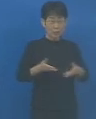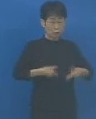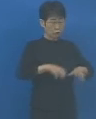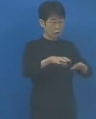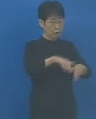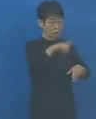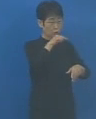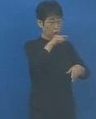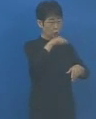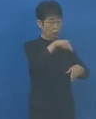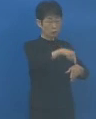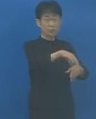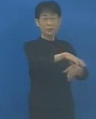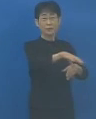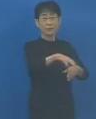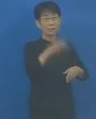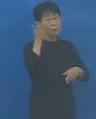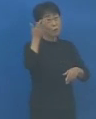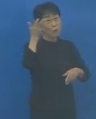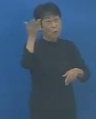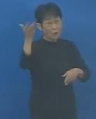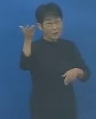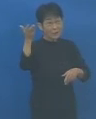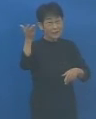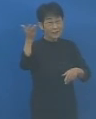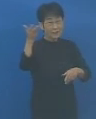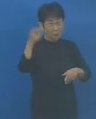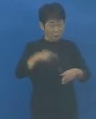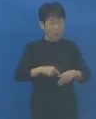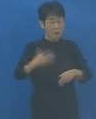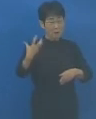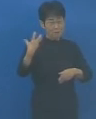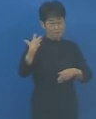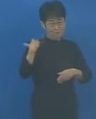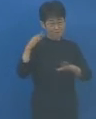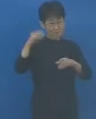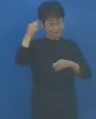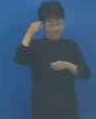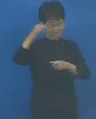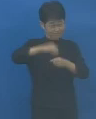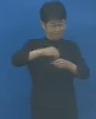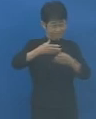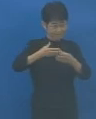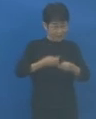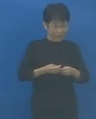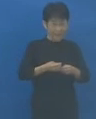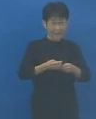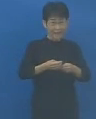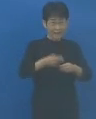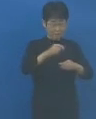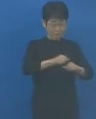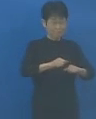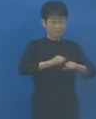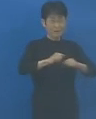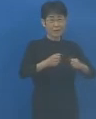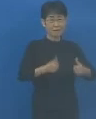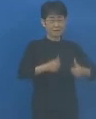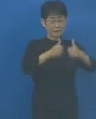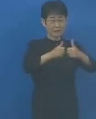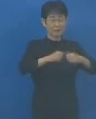にリングに上がっておられること伝わってきました。県民挙げて応援をさせていただきたいと思います。